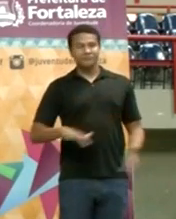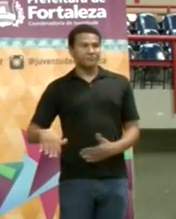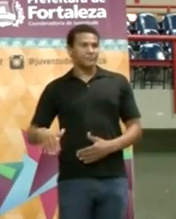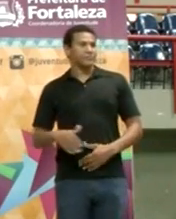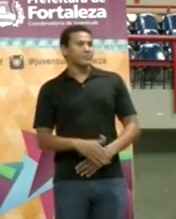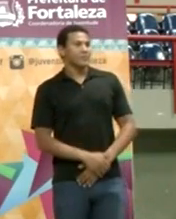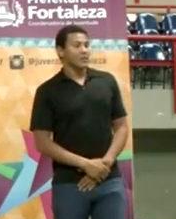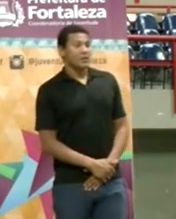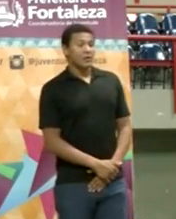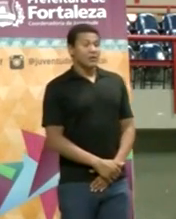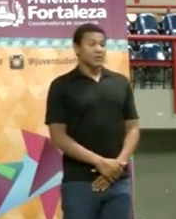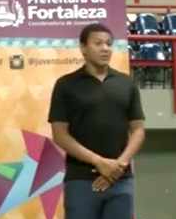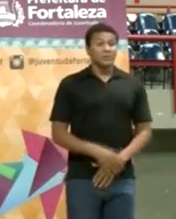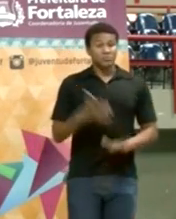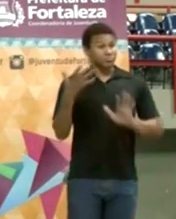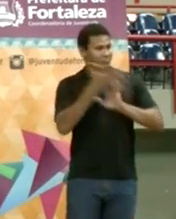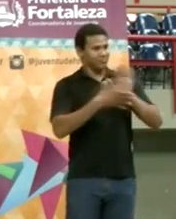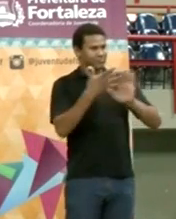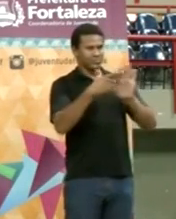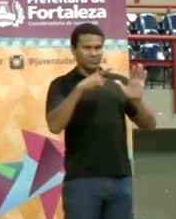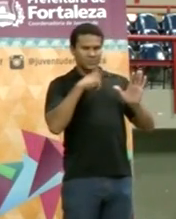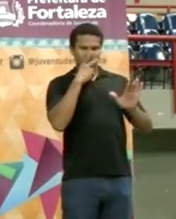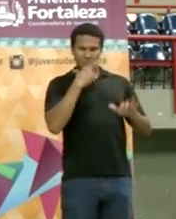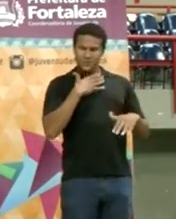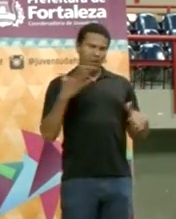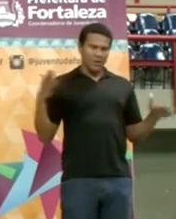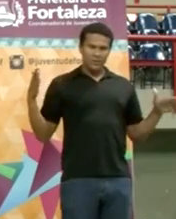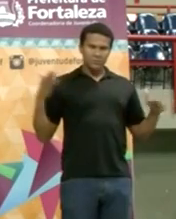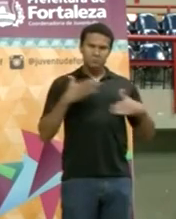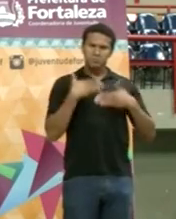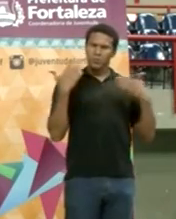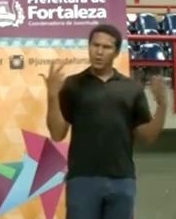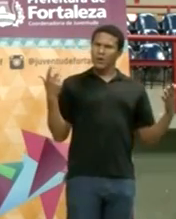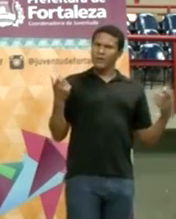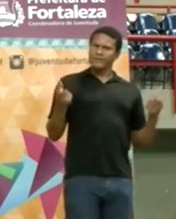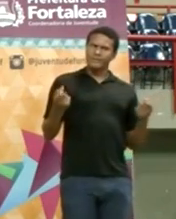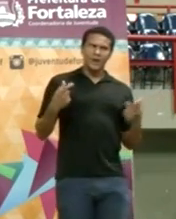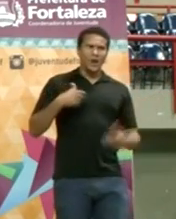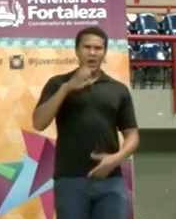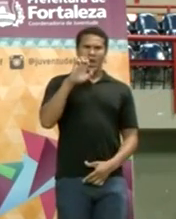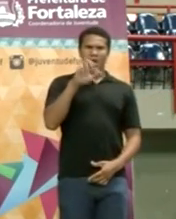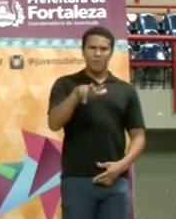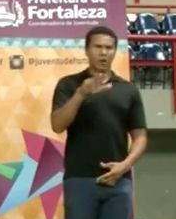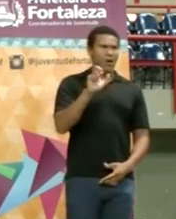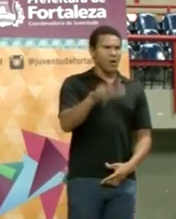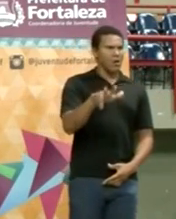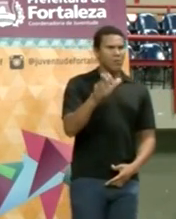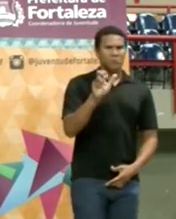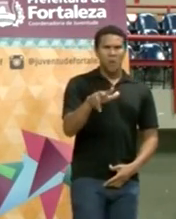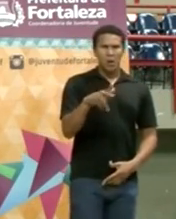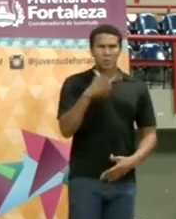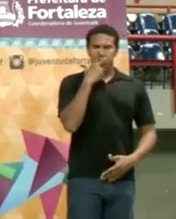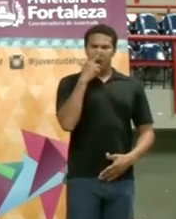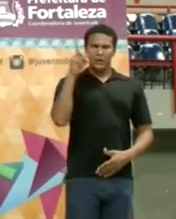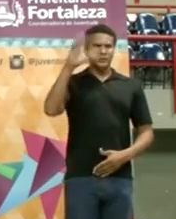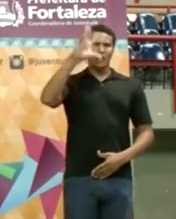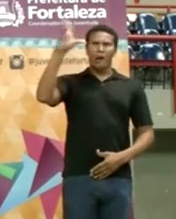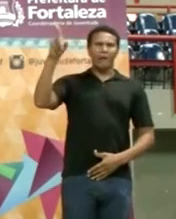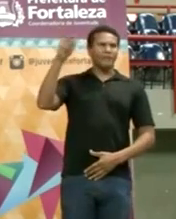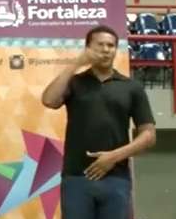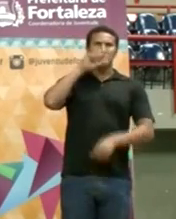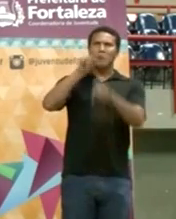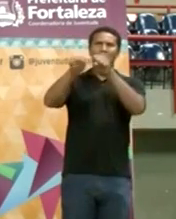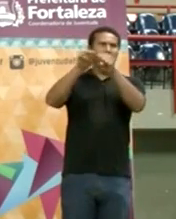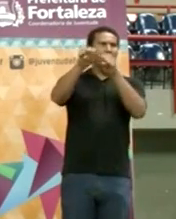Impressionados com a notícia do poder arrasador com que o vírus Ebola vem dizimando uma certa população na África,